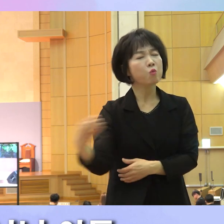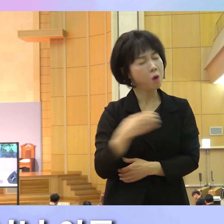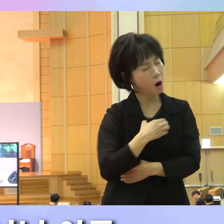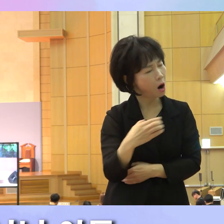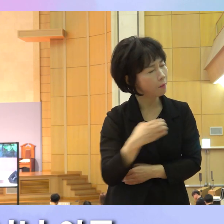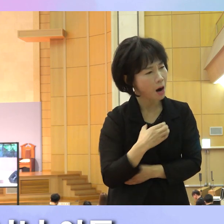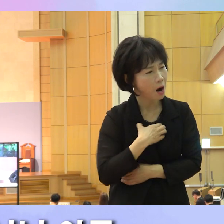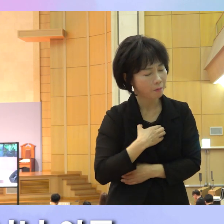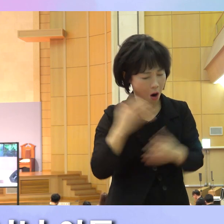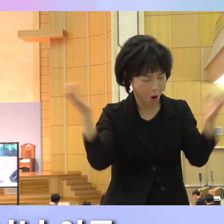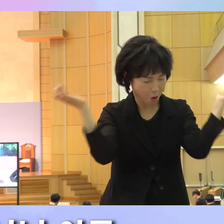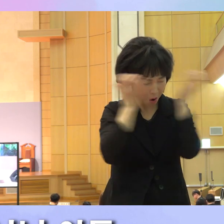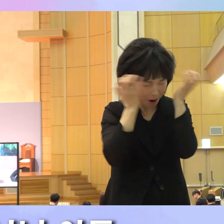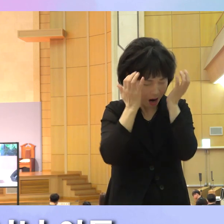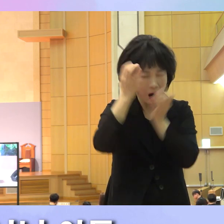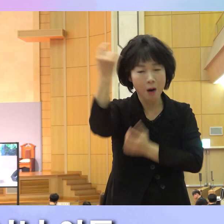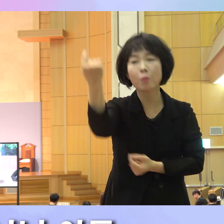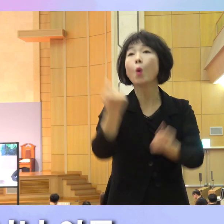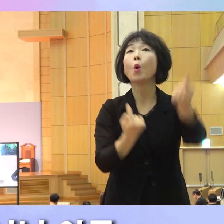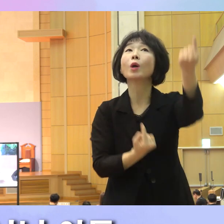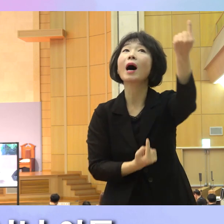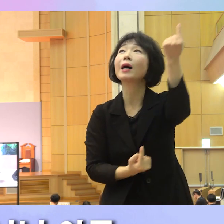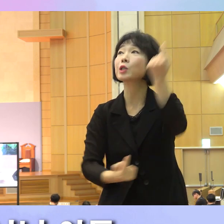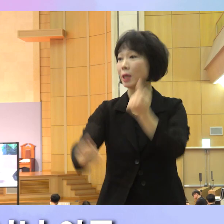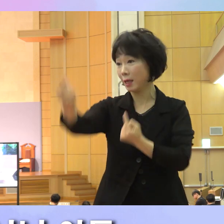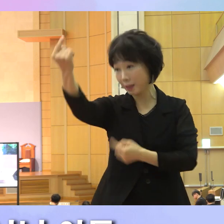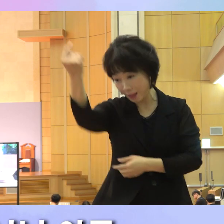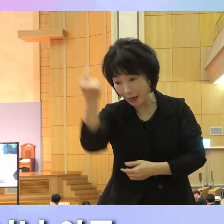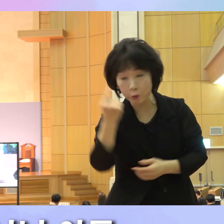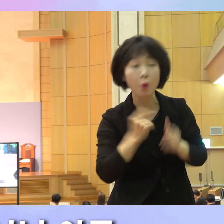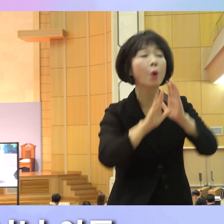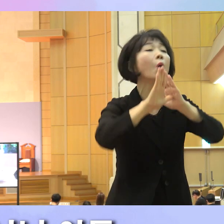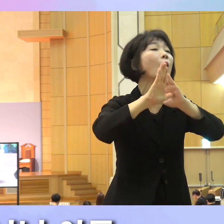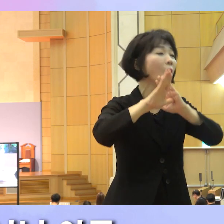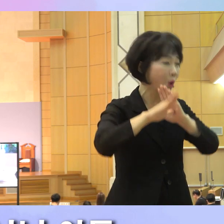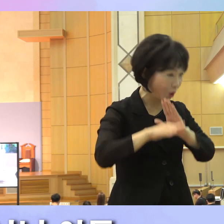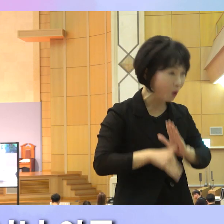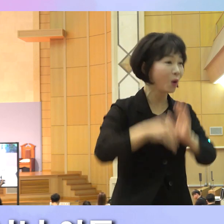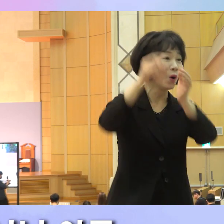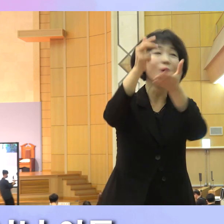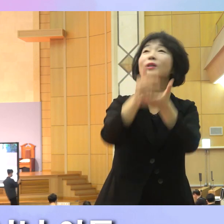세상의 험한 풍파 몰아칠 때도